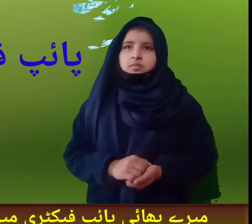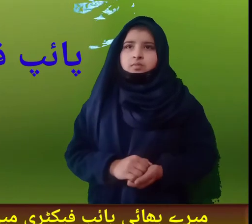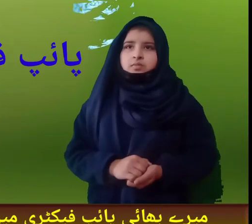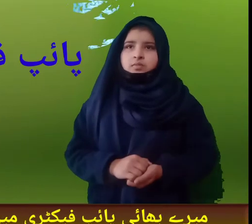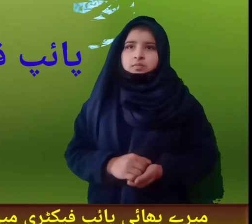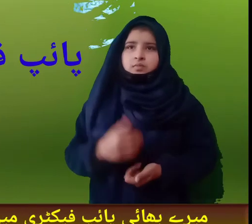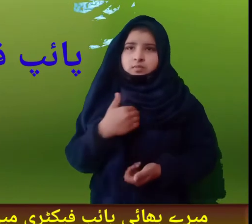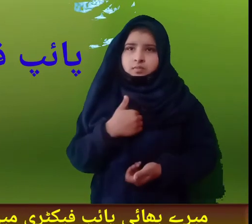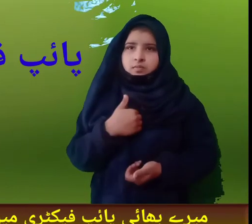मेरे